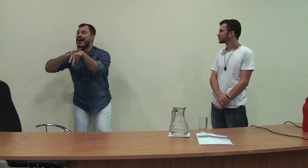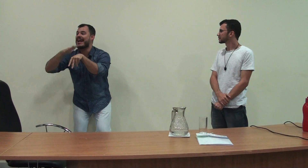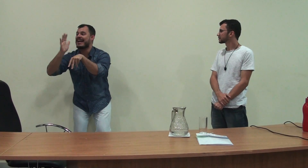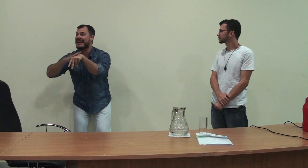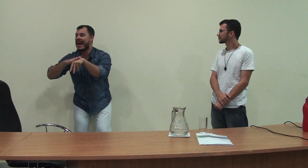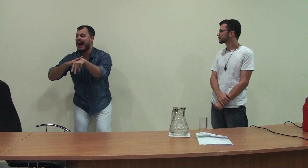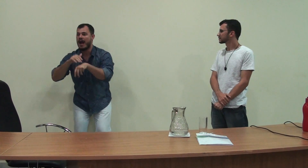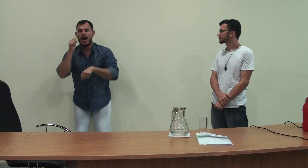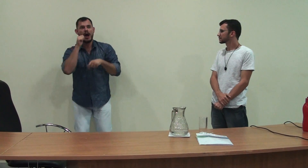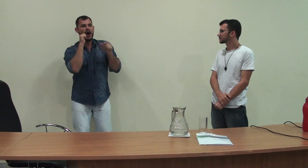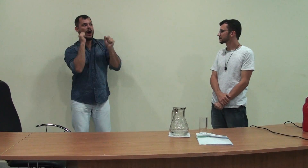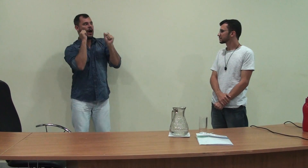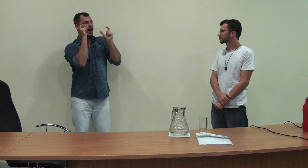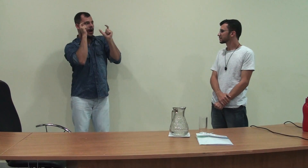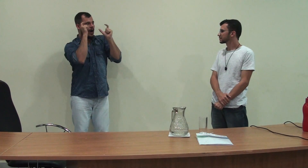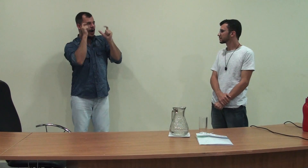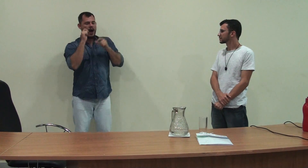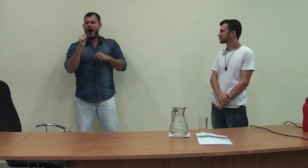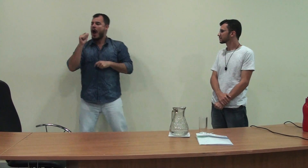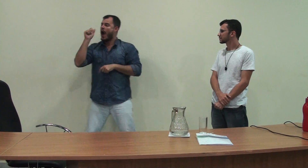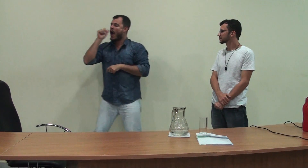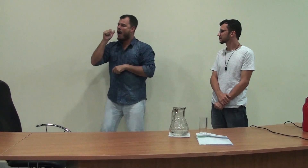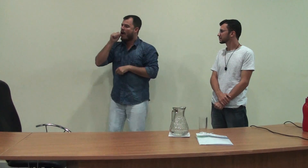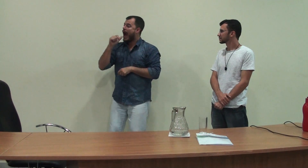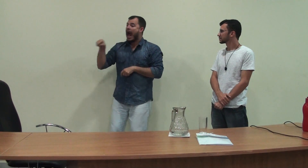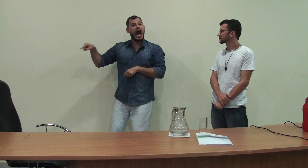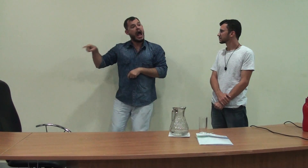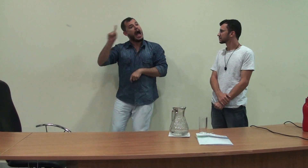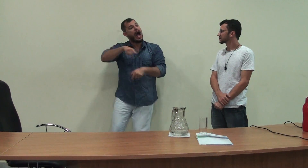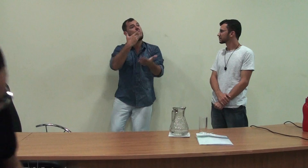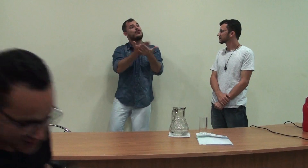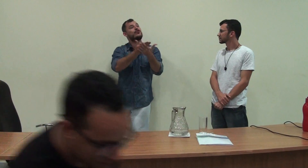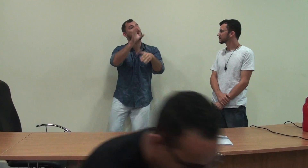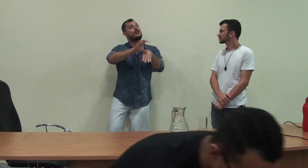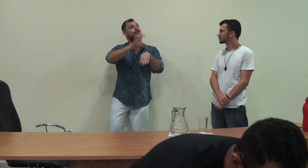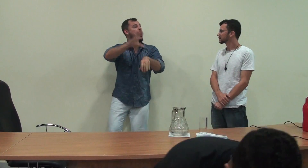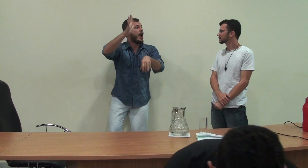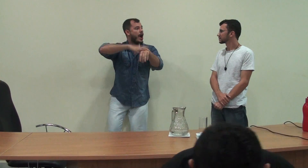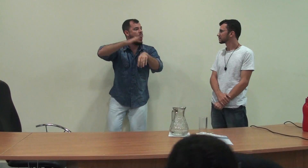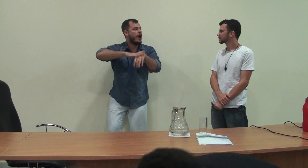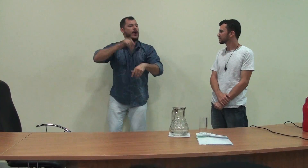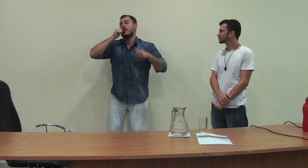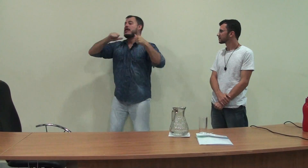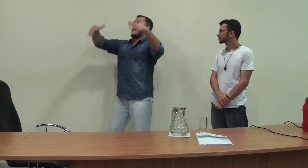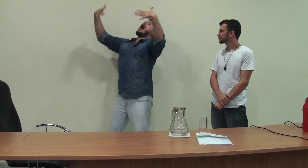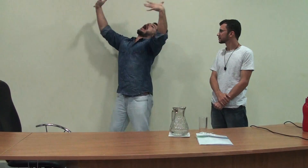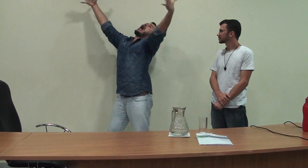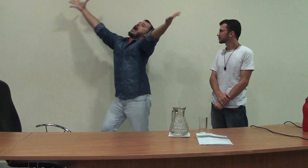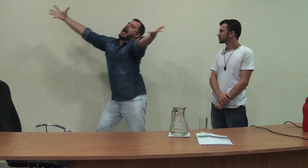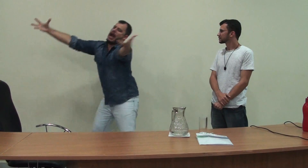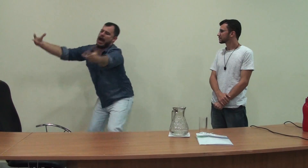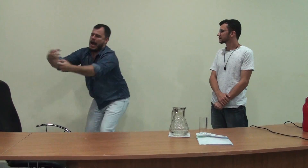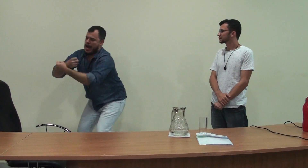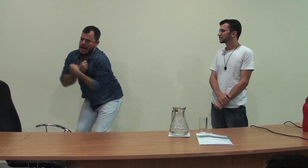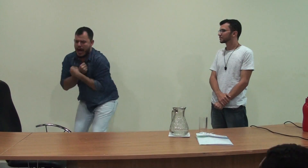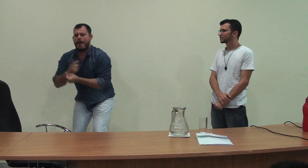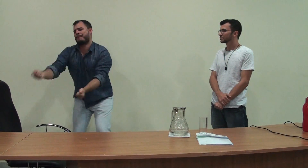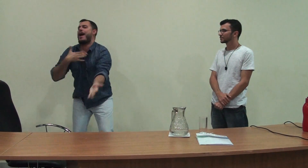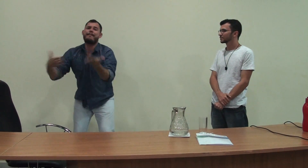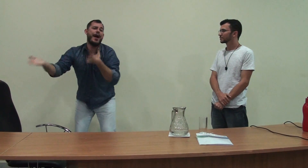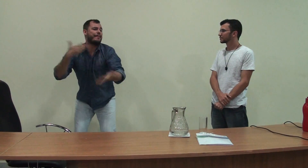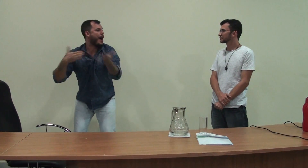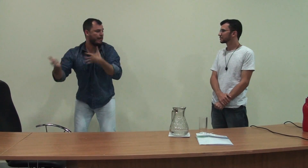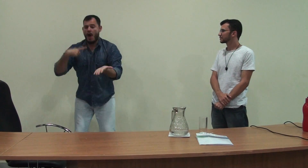Eu disse, olha, ela é professora de matemática. Eu disse, olha, ela é aluna do curso de